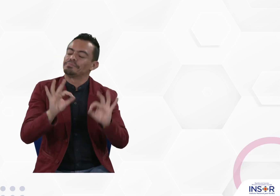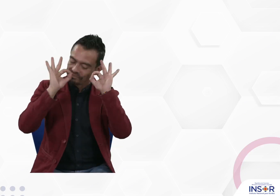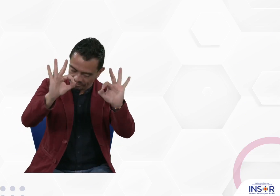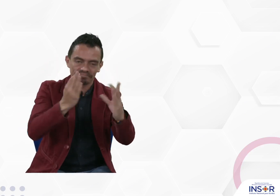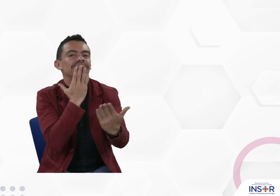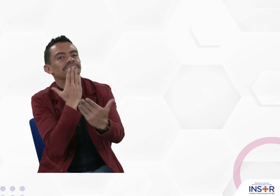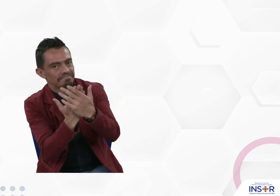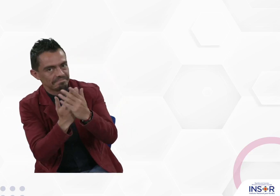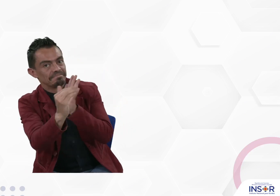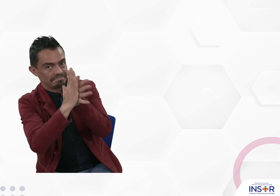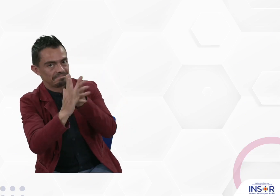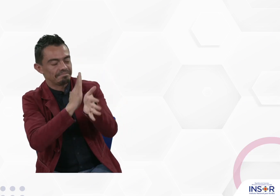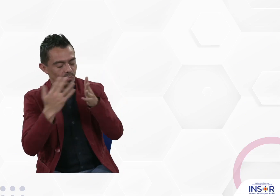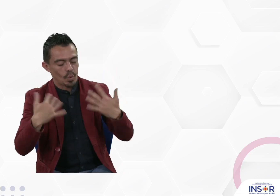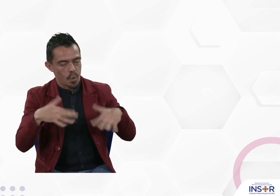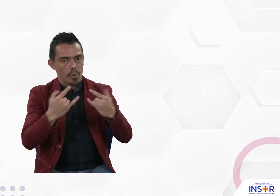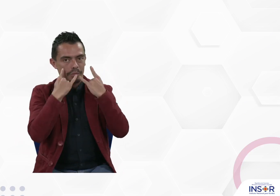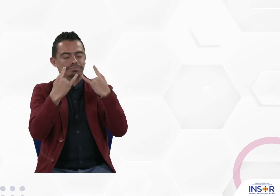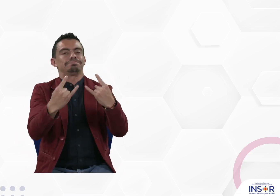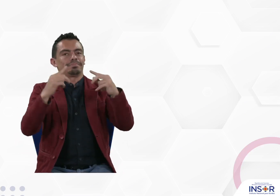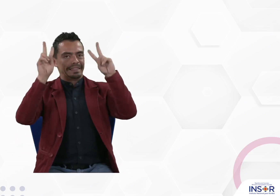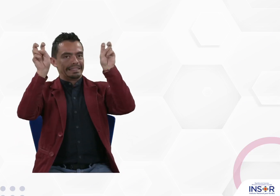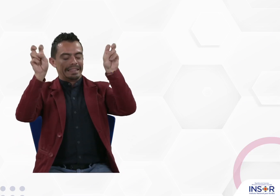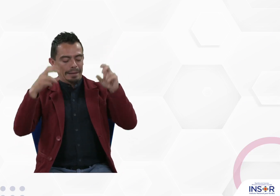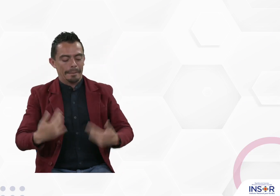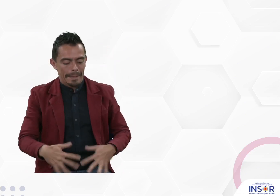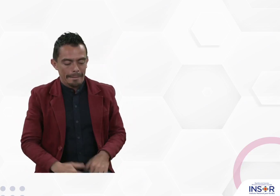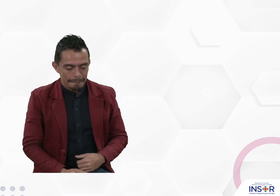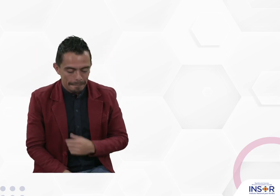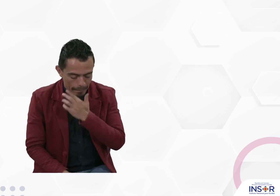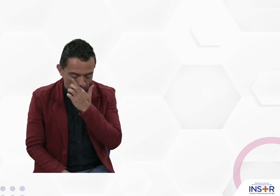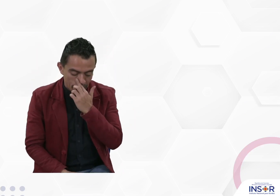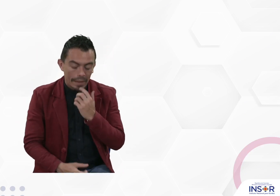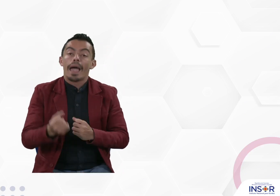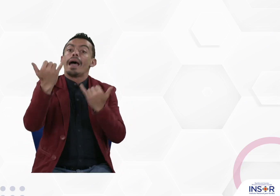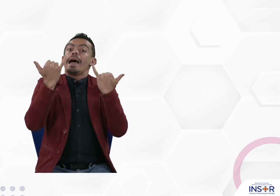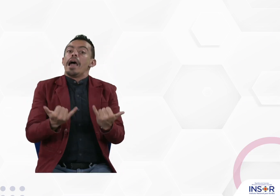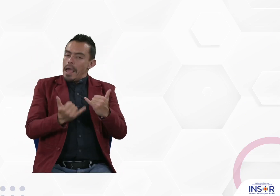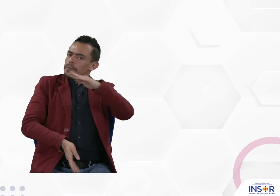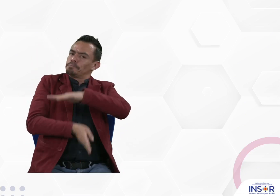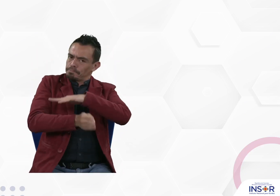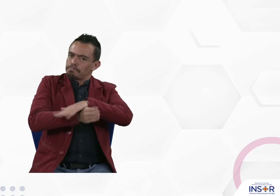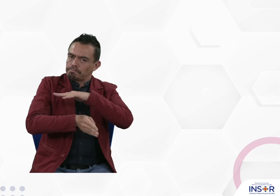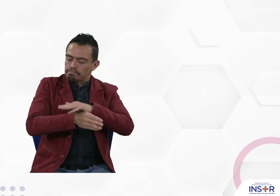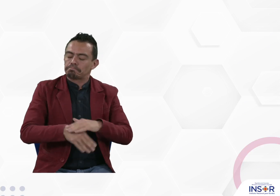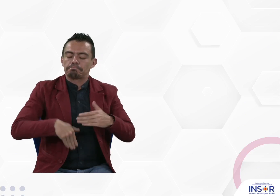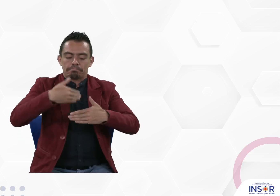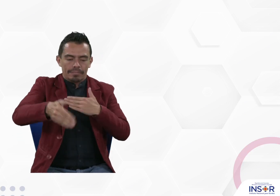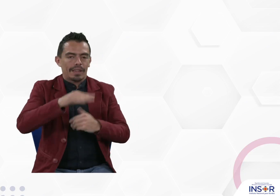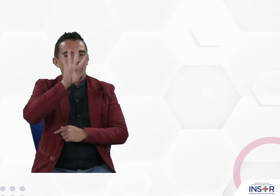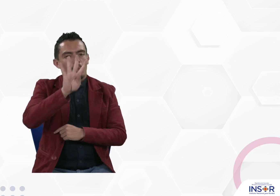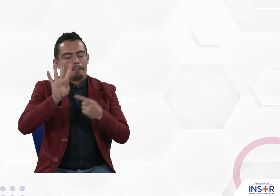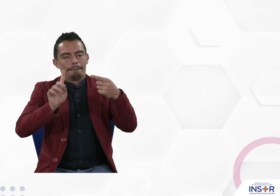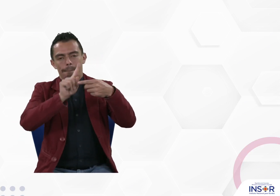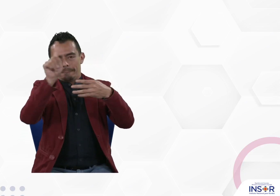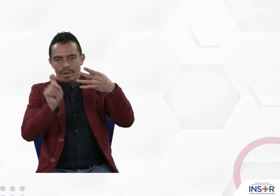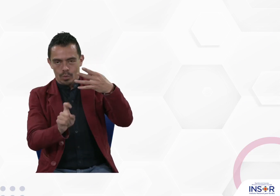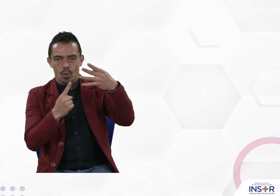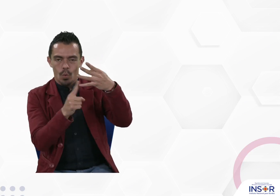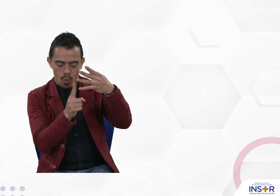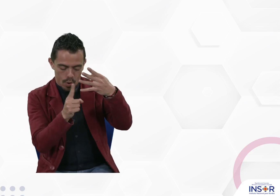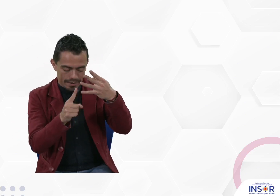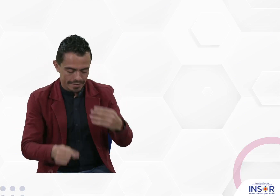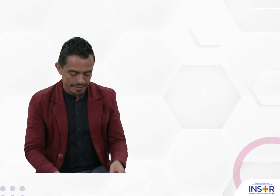como personas sordas, y eso es bastante importante e interesante dejarlo aquí sobre la mesa. Vamos a continuar con